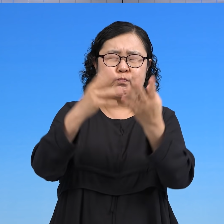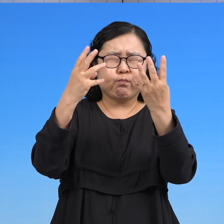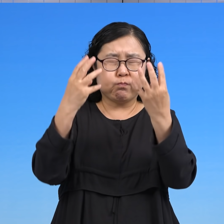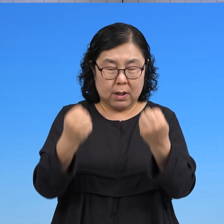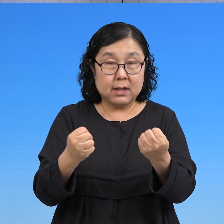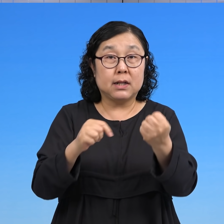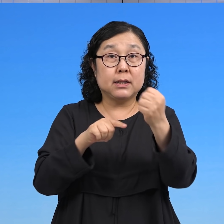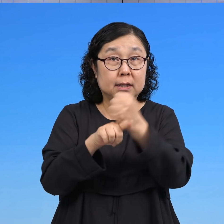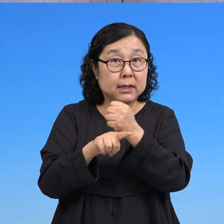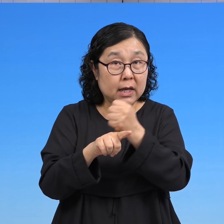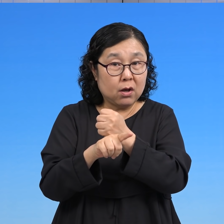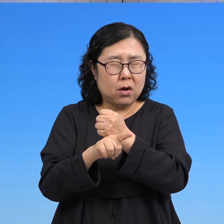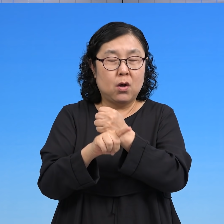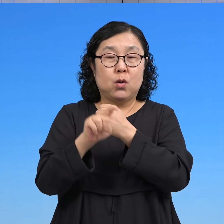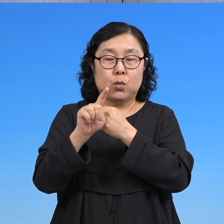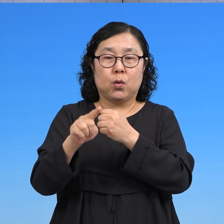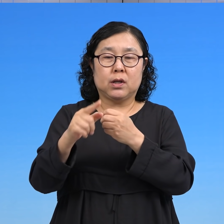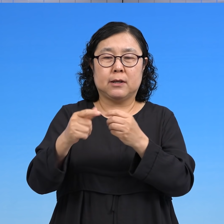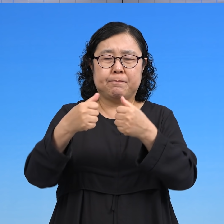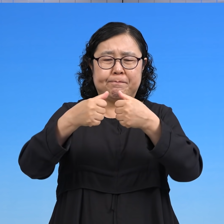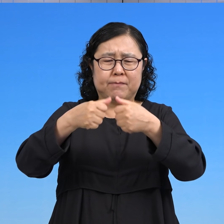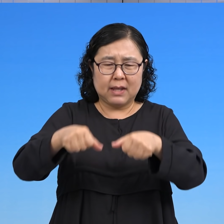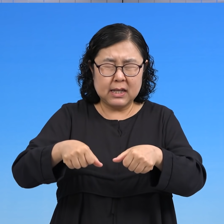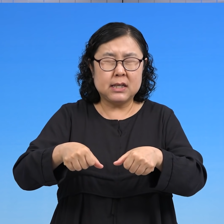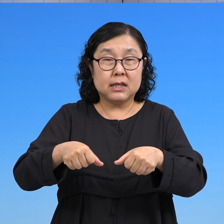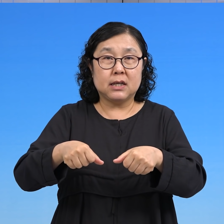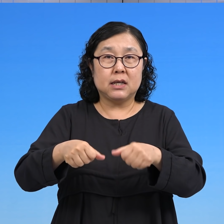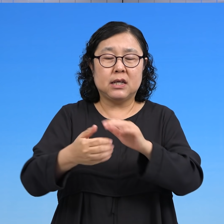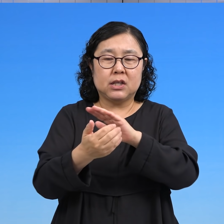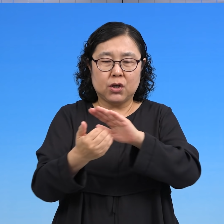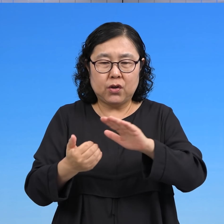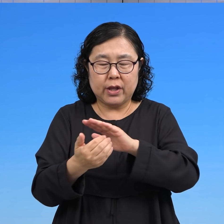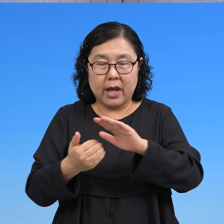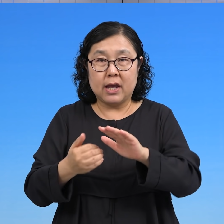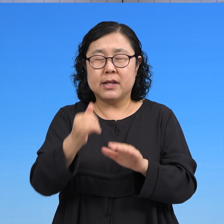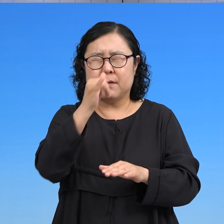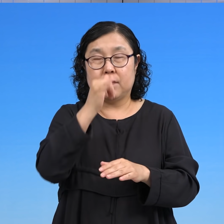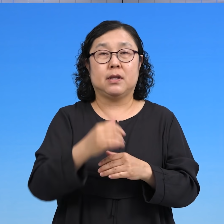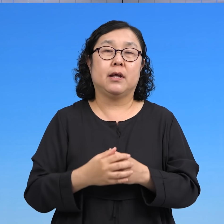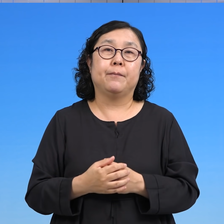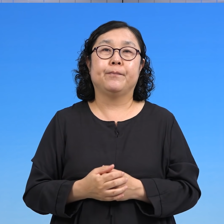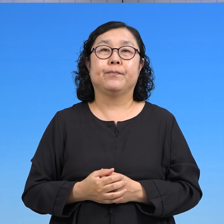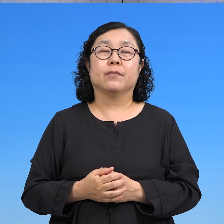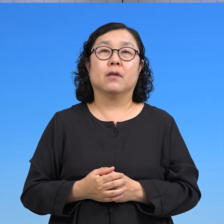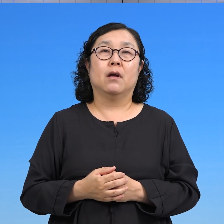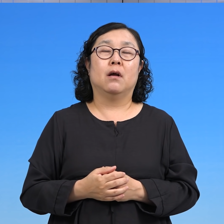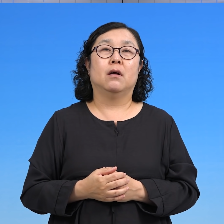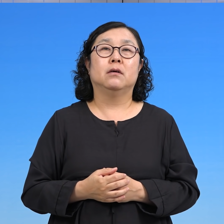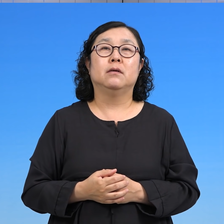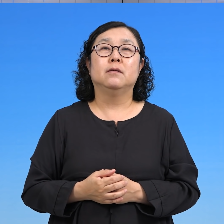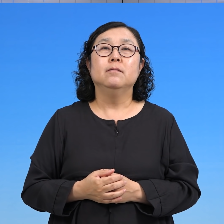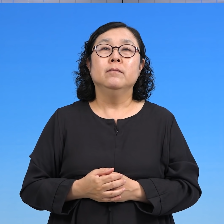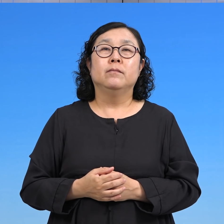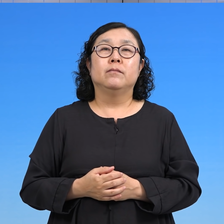거예요. 그리고 지금 점점 이게 흔들흔들거리고 있는 그런 상황이다.